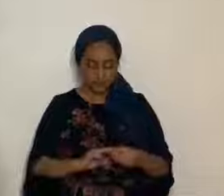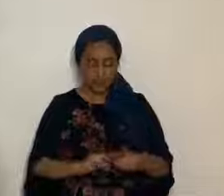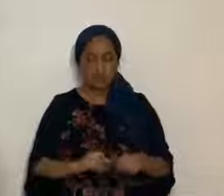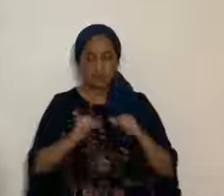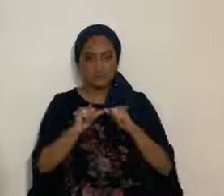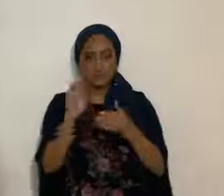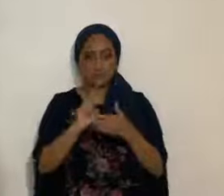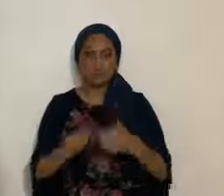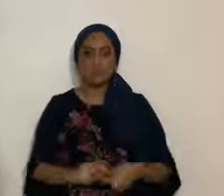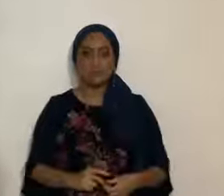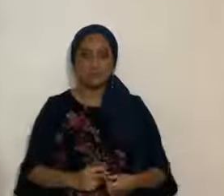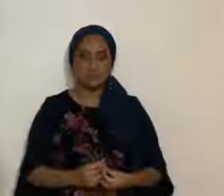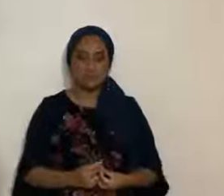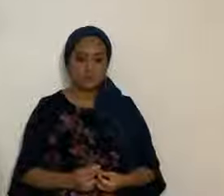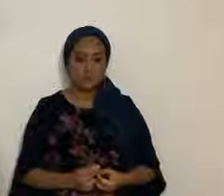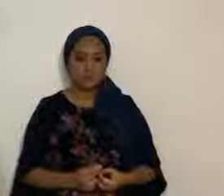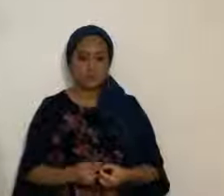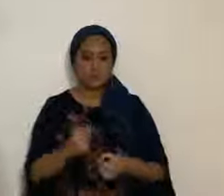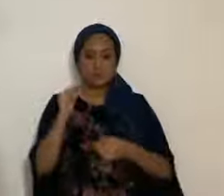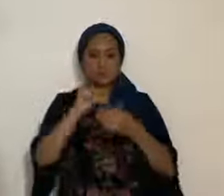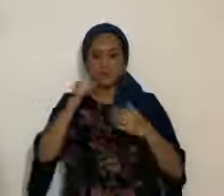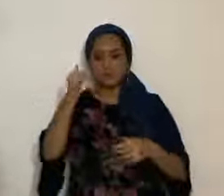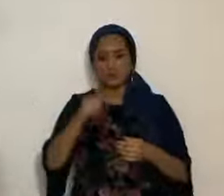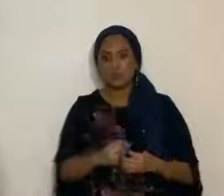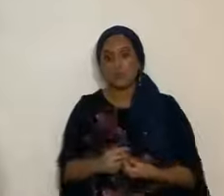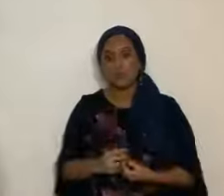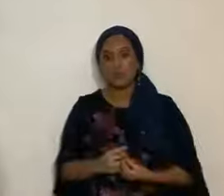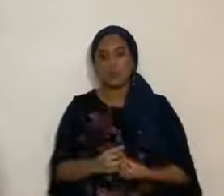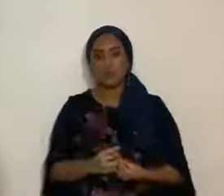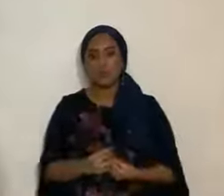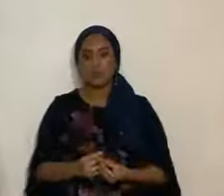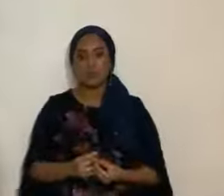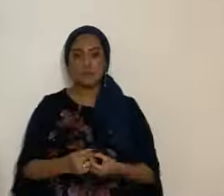lectura. Verso 10. Hablando ella a José cada día y no